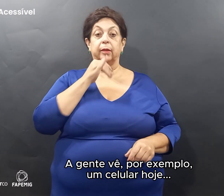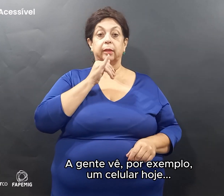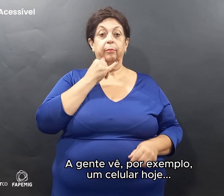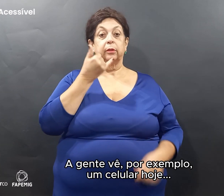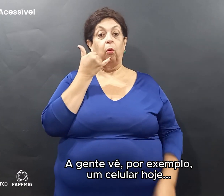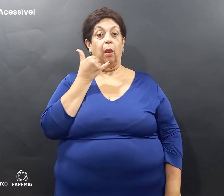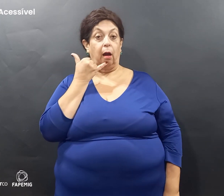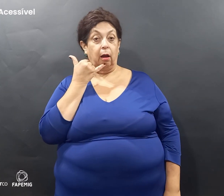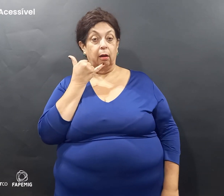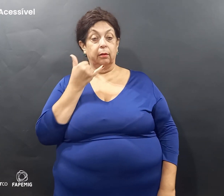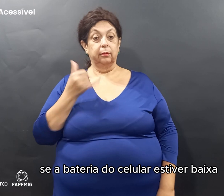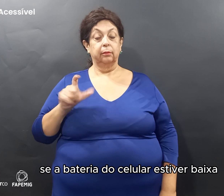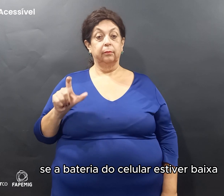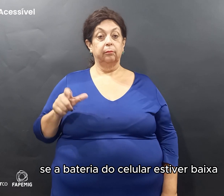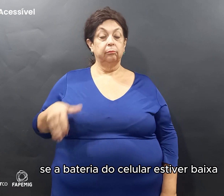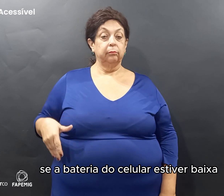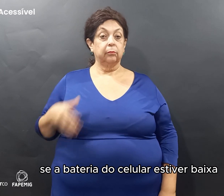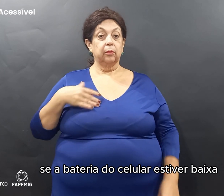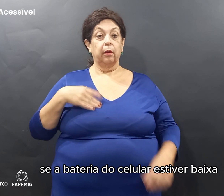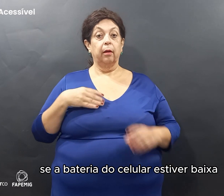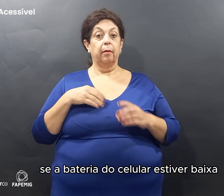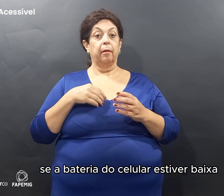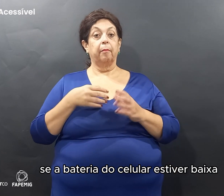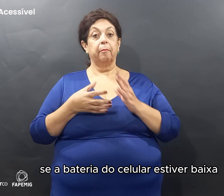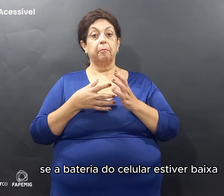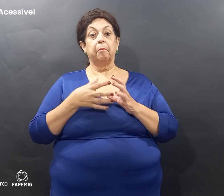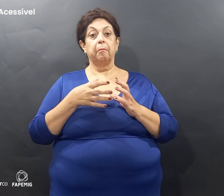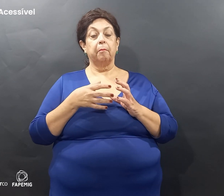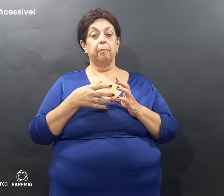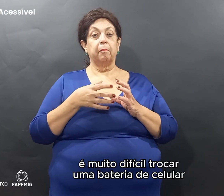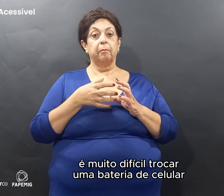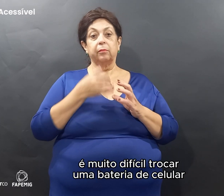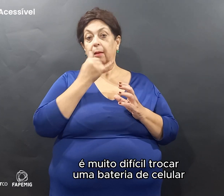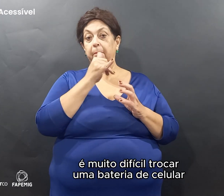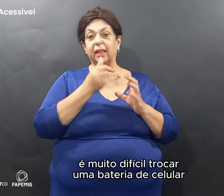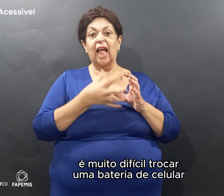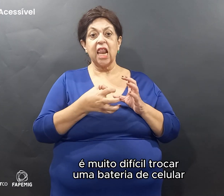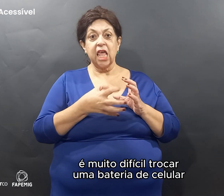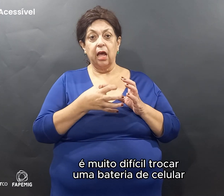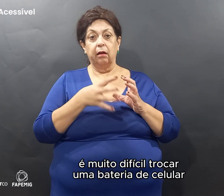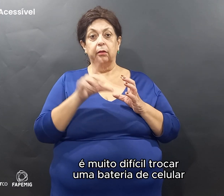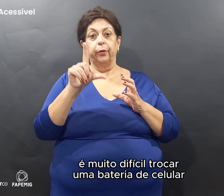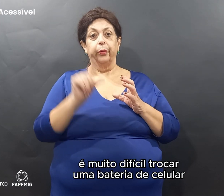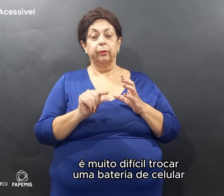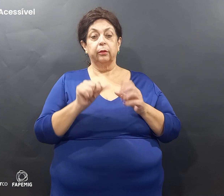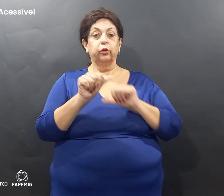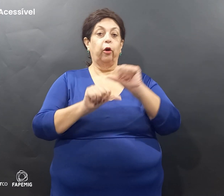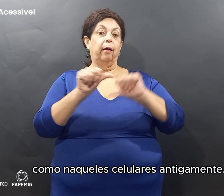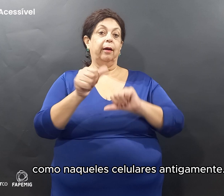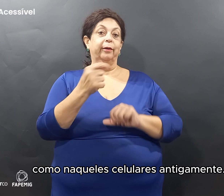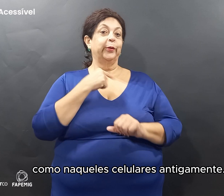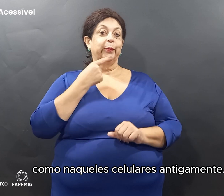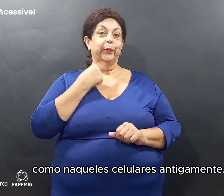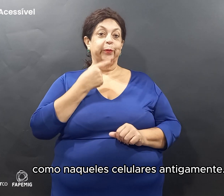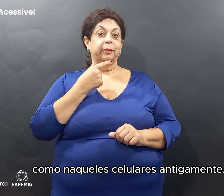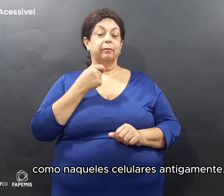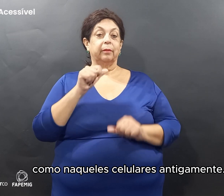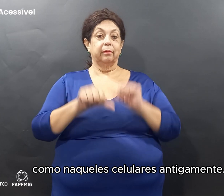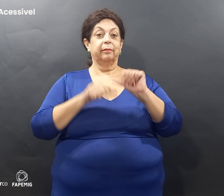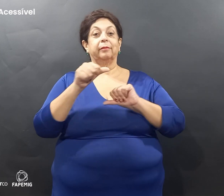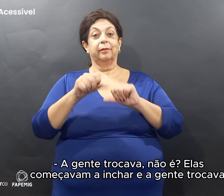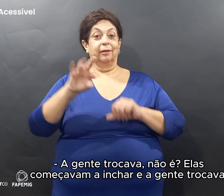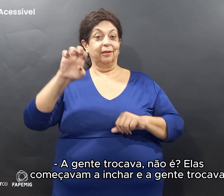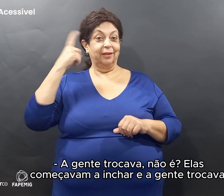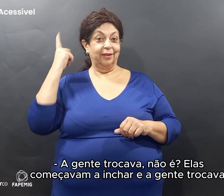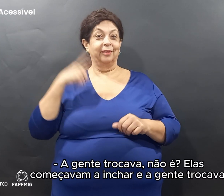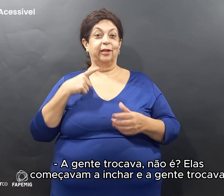um celular hoje. Se a bateria do celular estiver baixa, é muito difícil trocar uma bateria de celular. E que nem aqueles celulares de